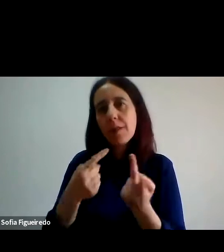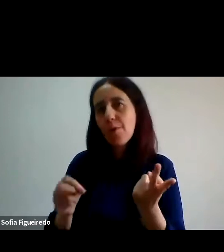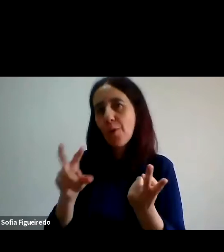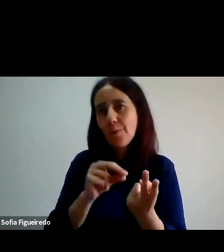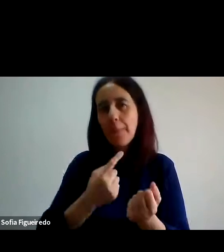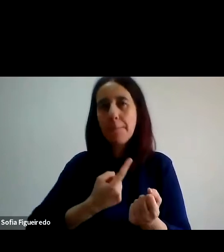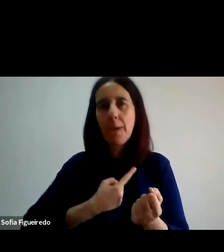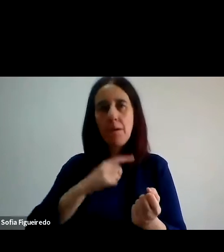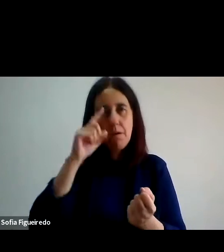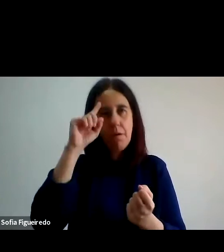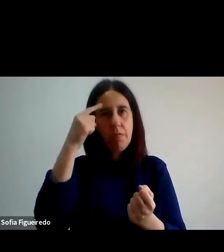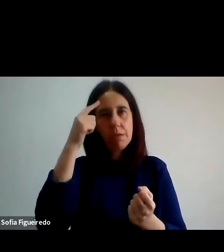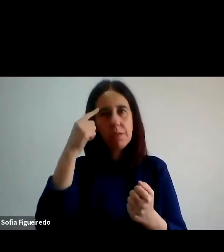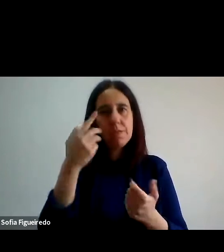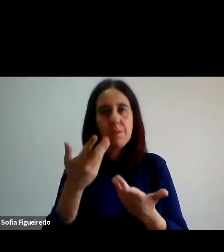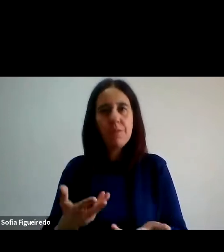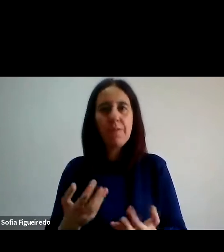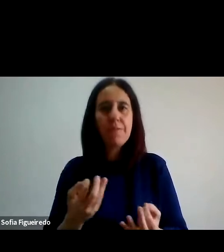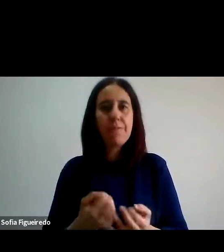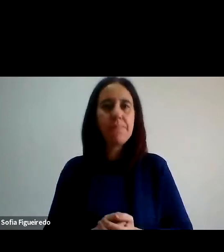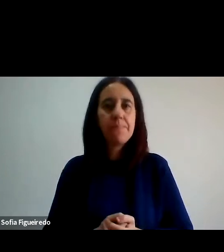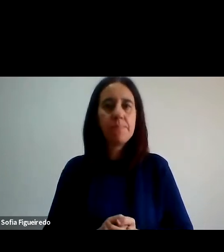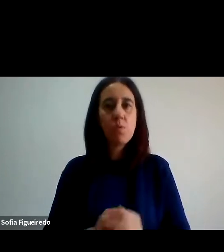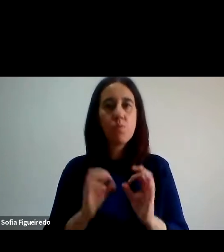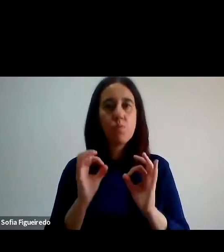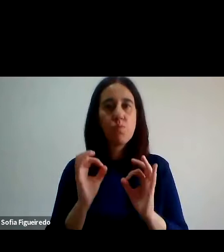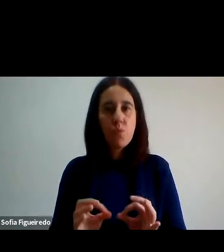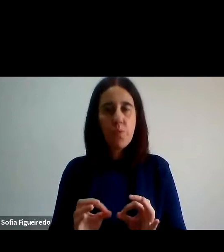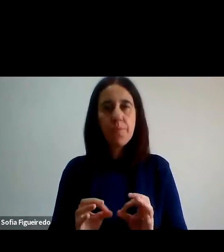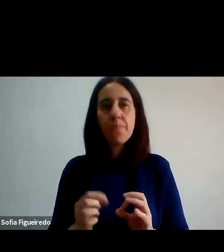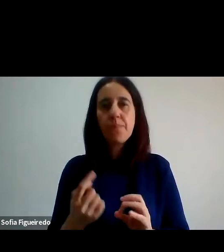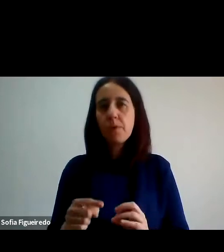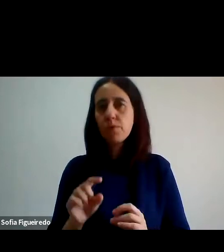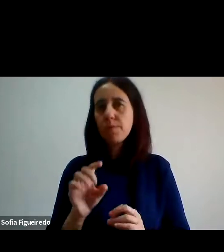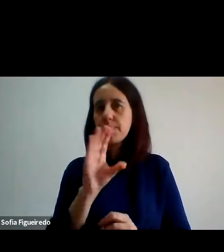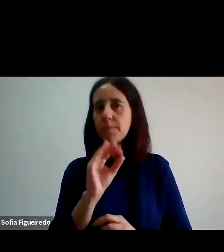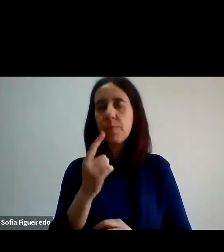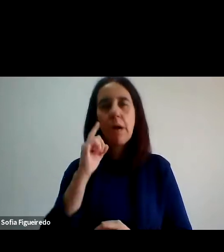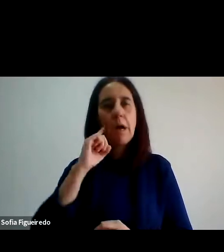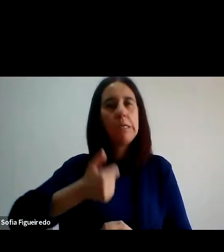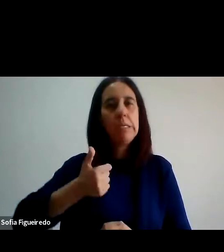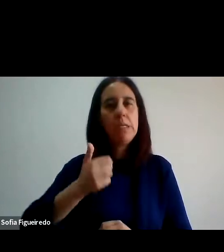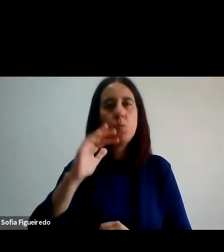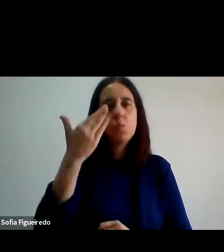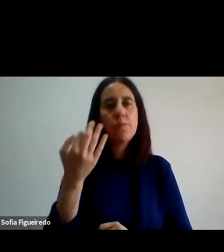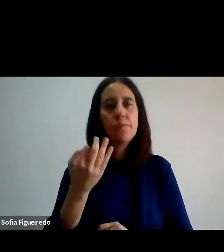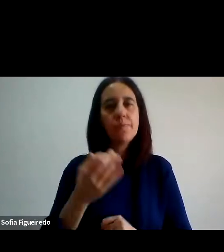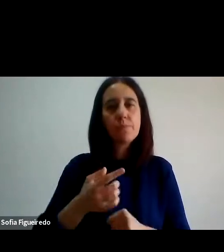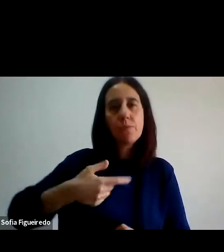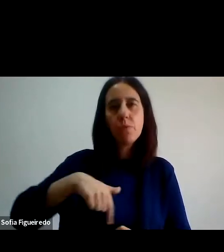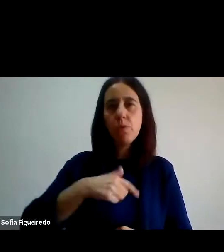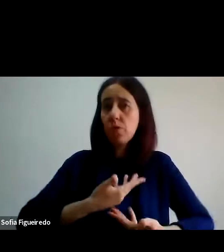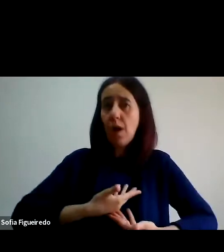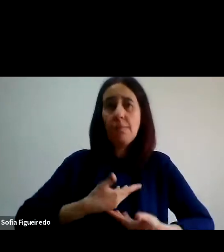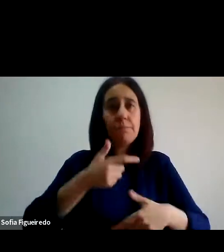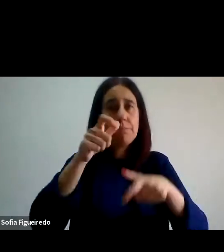conseguir dominar e saber dominar. Dito isto, temos uma outra dimensão que é absolutamente central. Nós somos todos cidadãos,